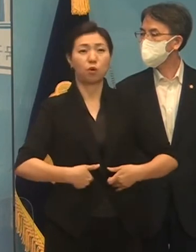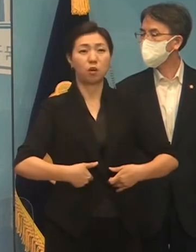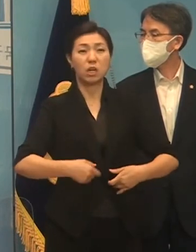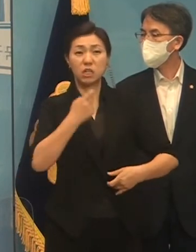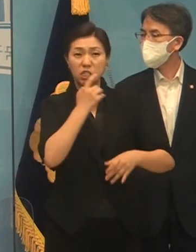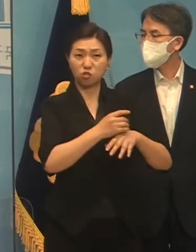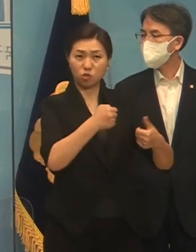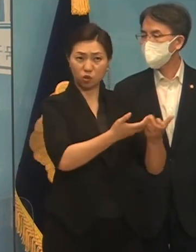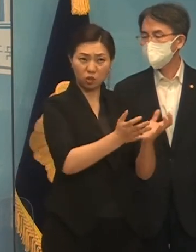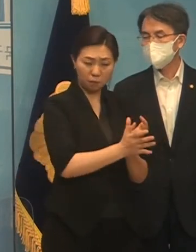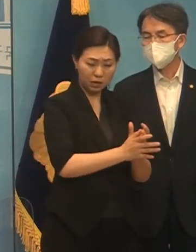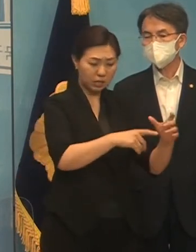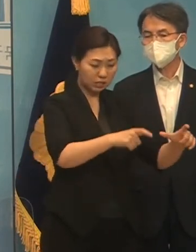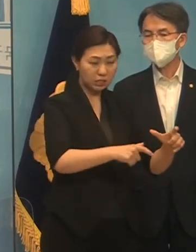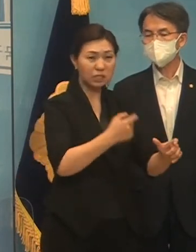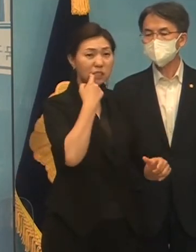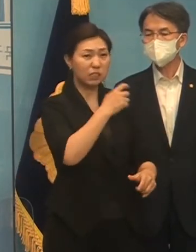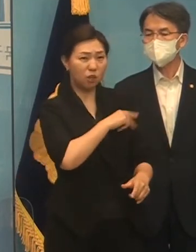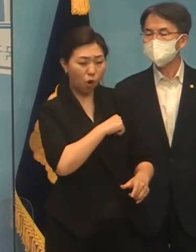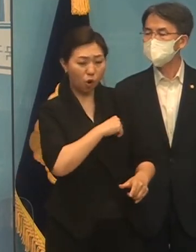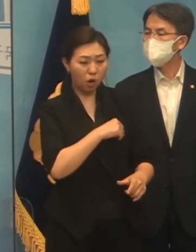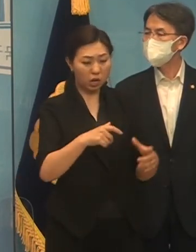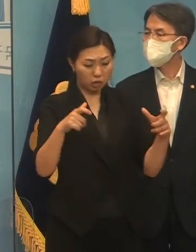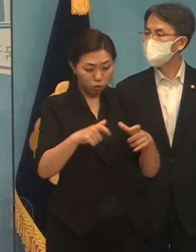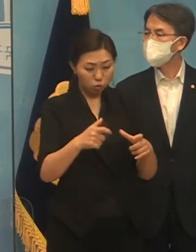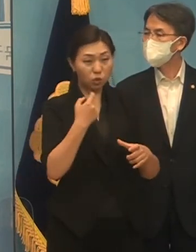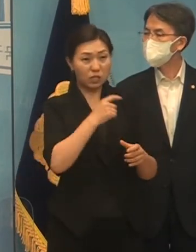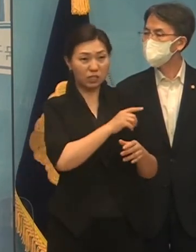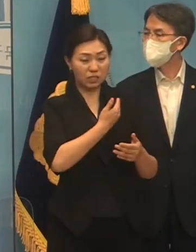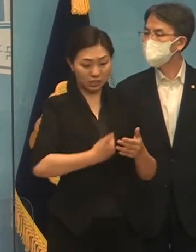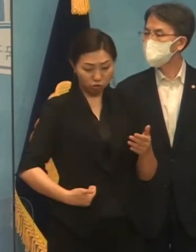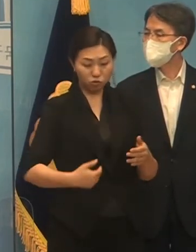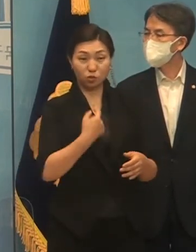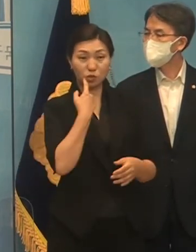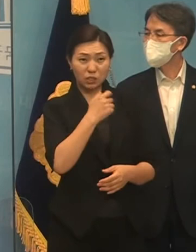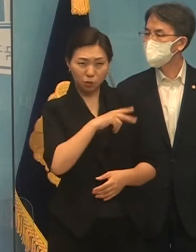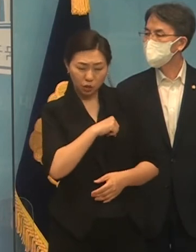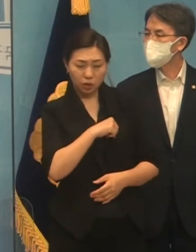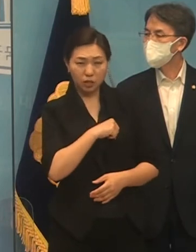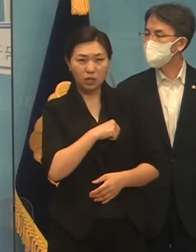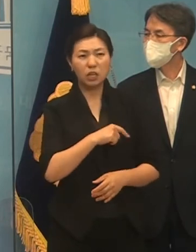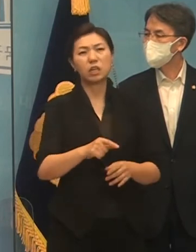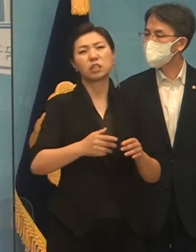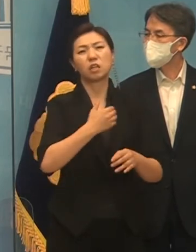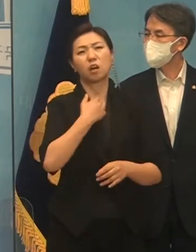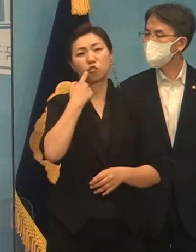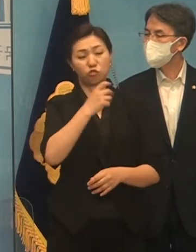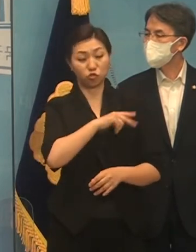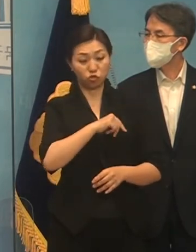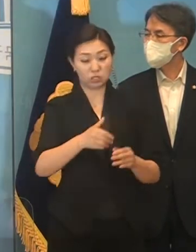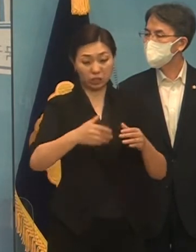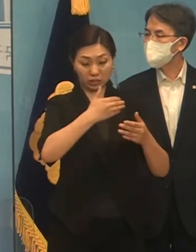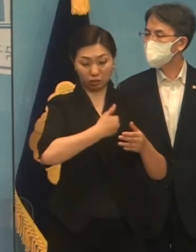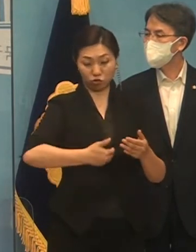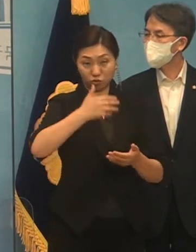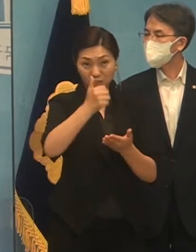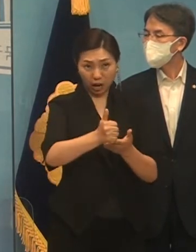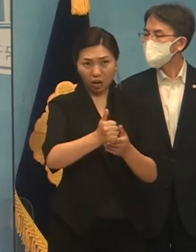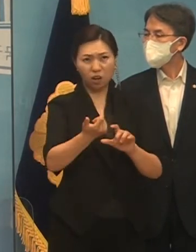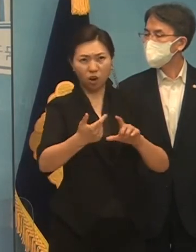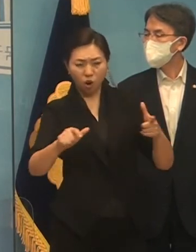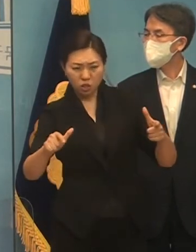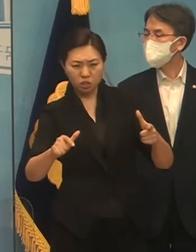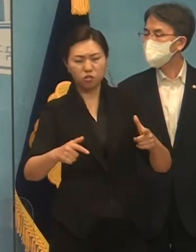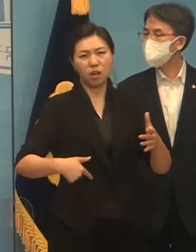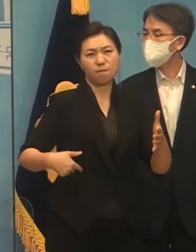국회의원, 도의원, 시의원, 군의원님들, 도지사, 시장 군수님들, 우리가 마음먹고 결정하면 할 수